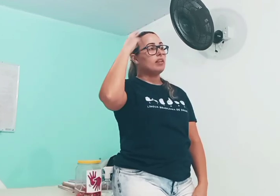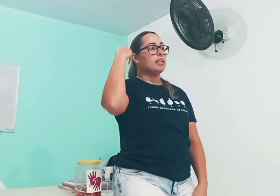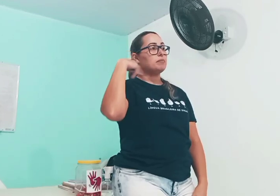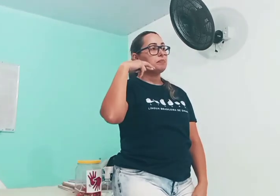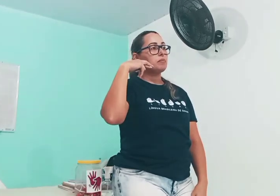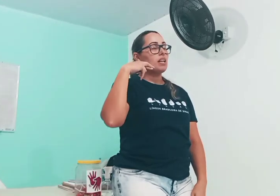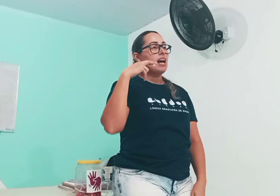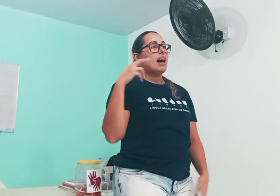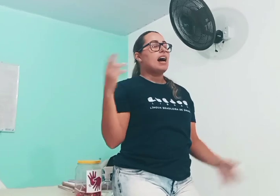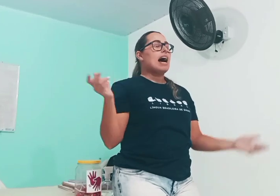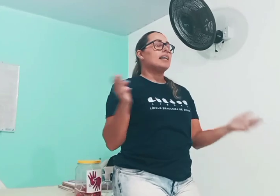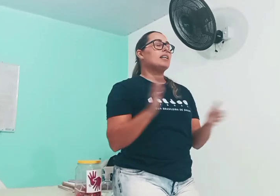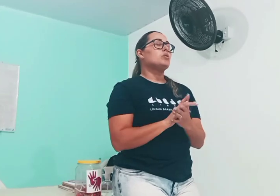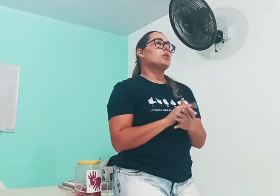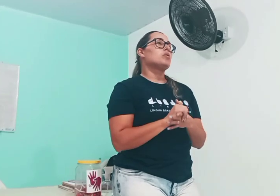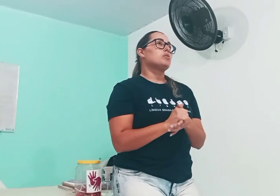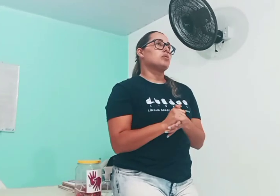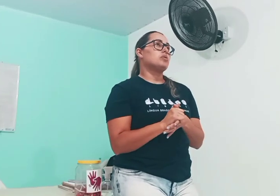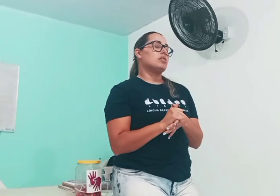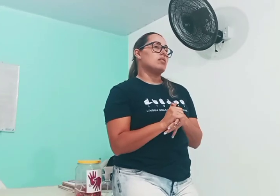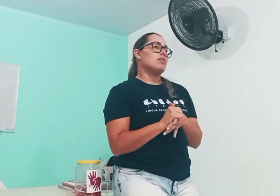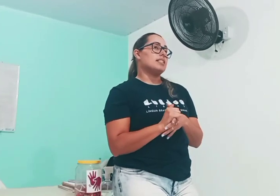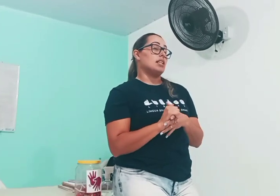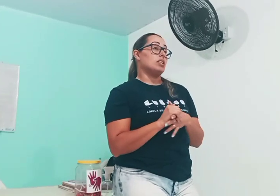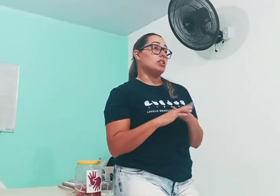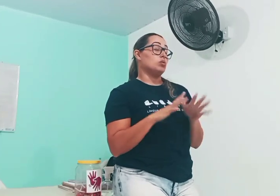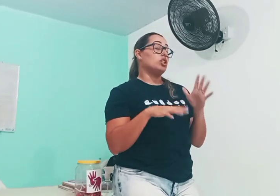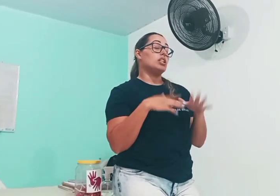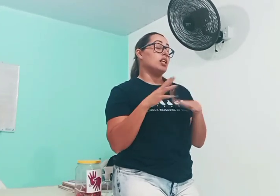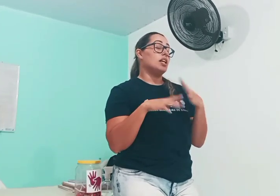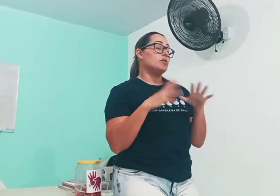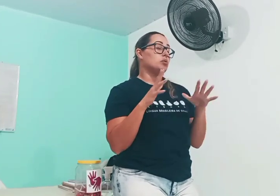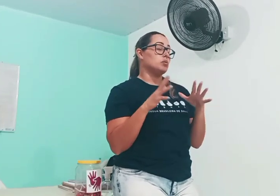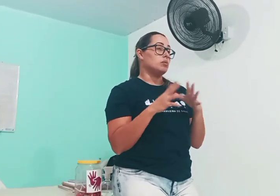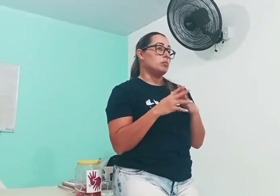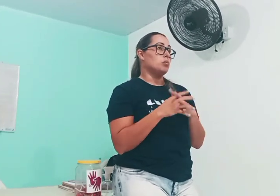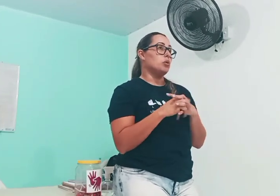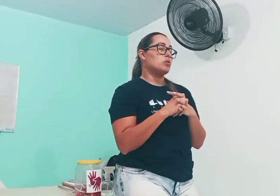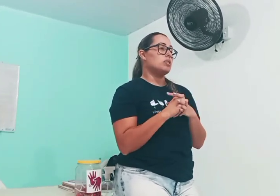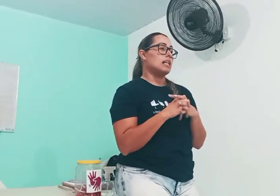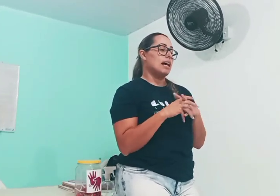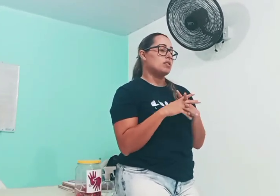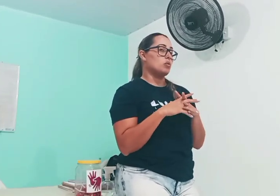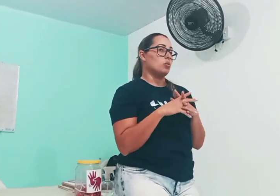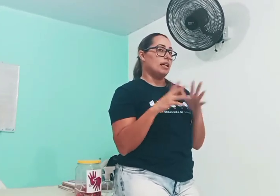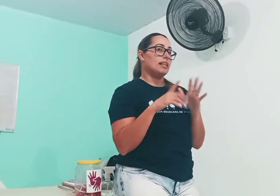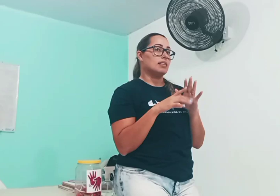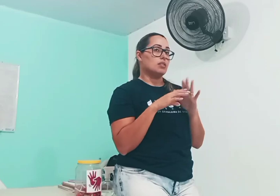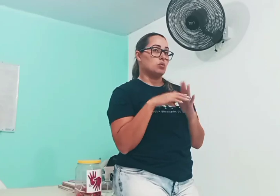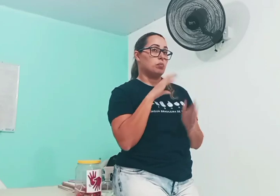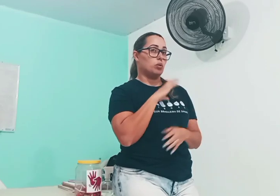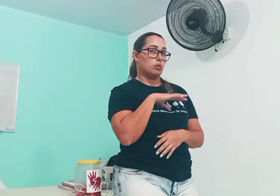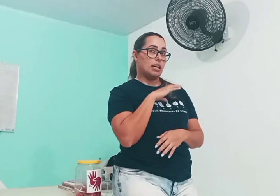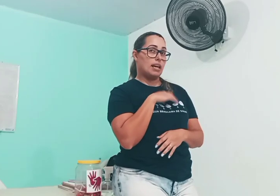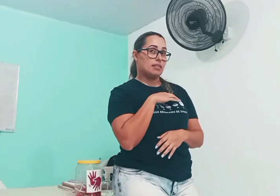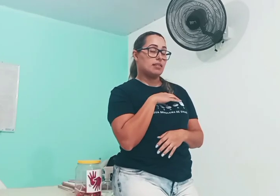ovelha. Aí, o que os surdos estão fazendo? Eles estão tirando muitos sinais com letras do português